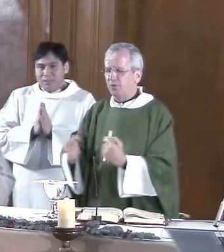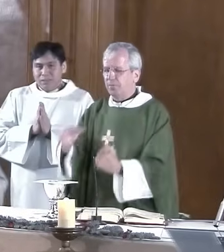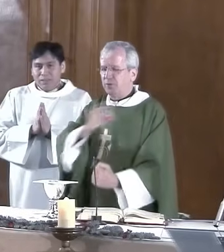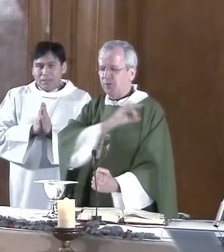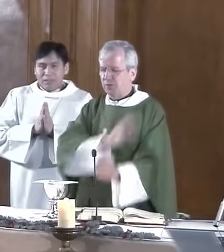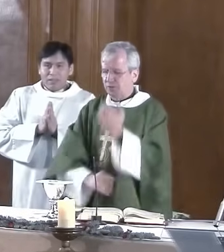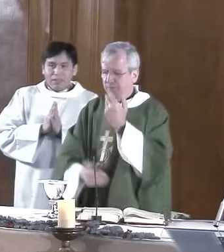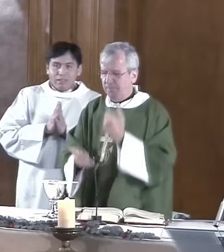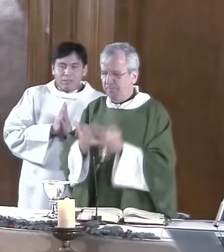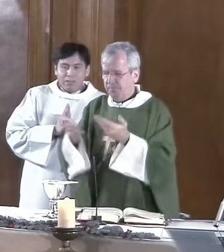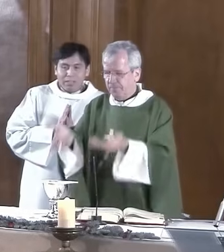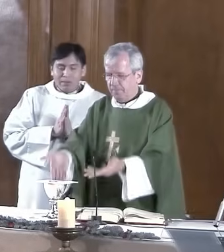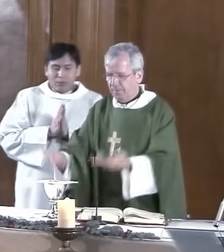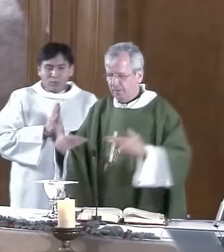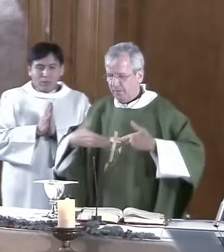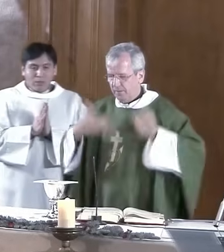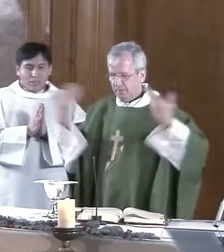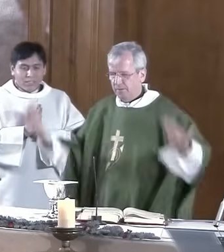Padre Todopoderoso.